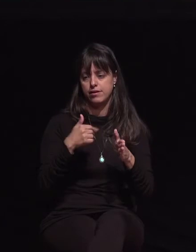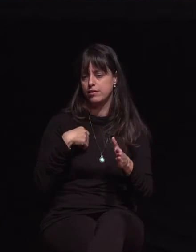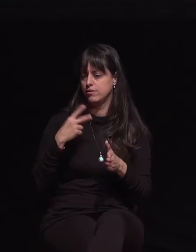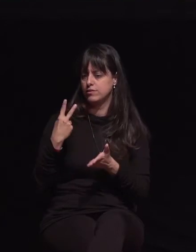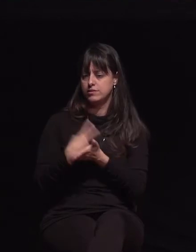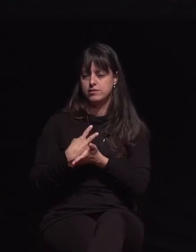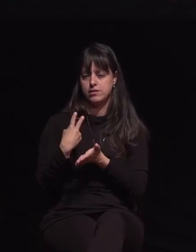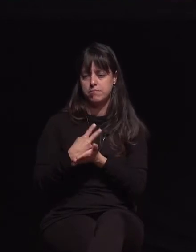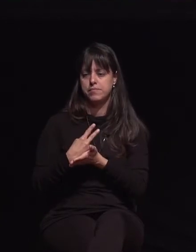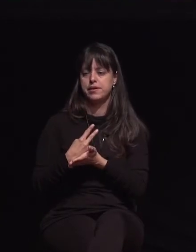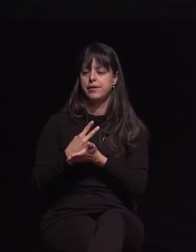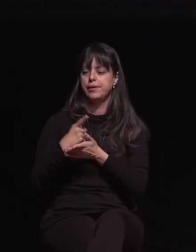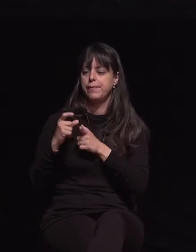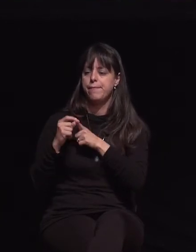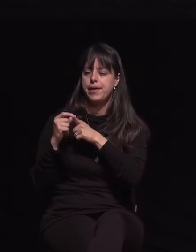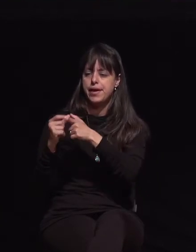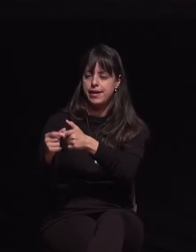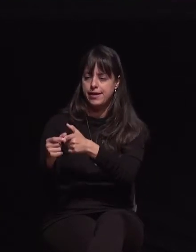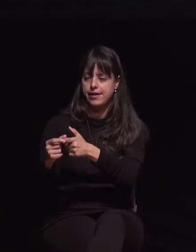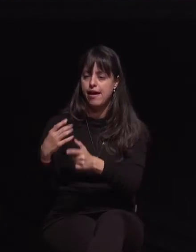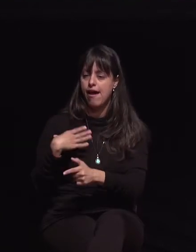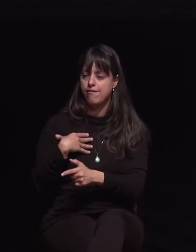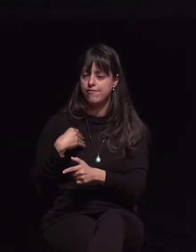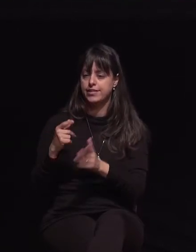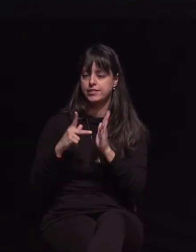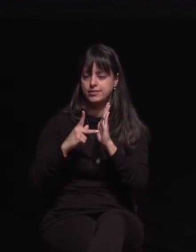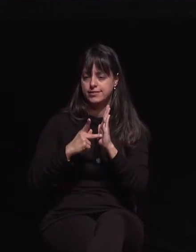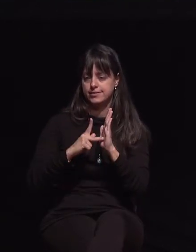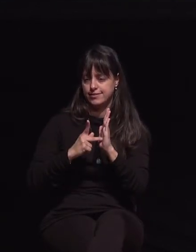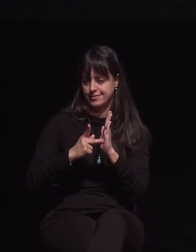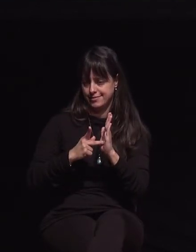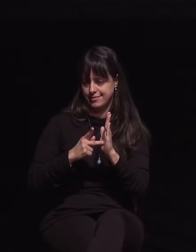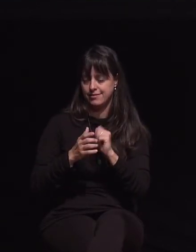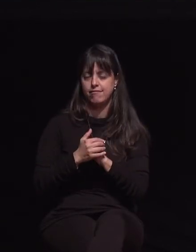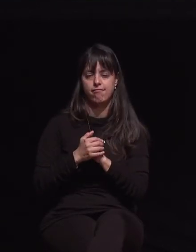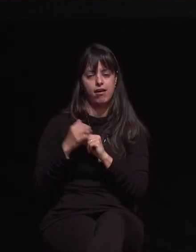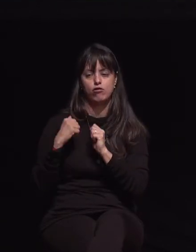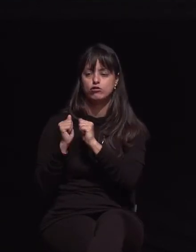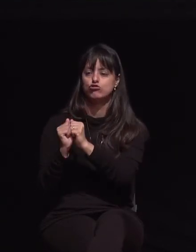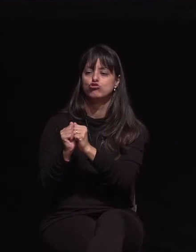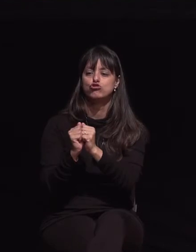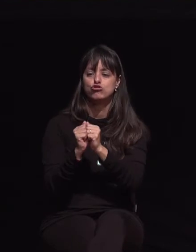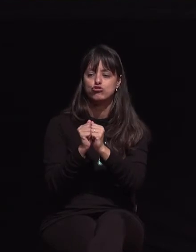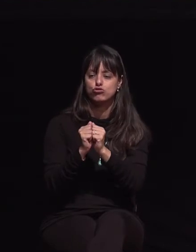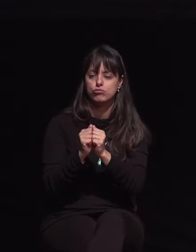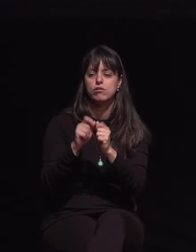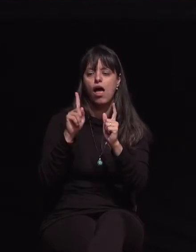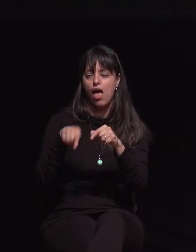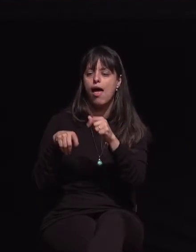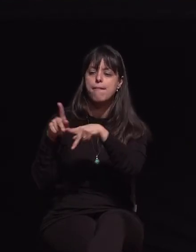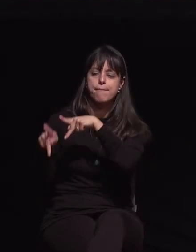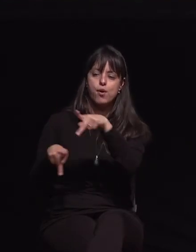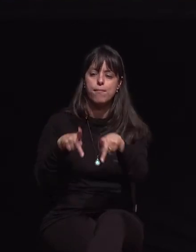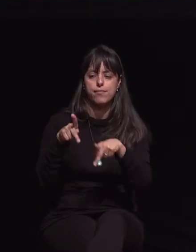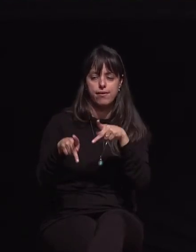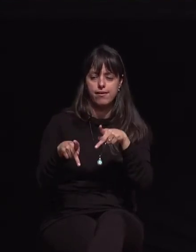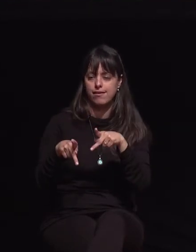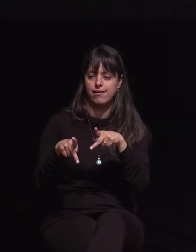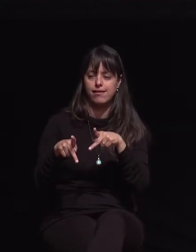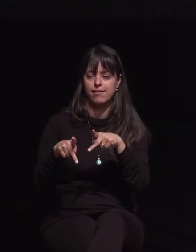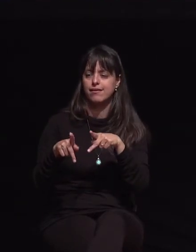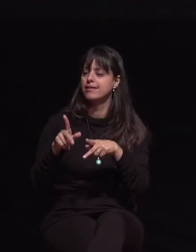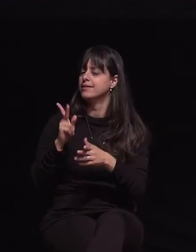de periferia, filha de sindicalista, então eu vivi junto das classes populares, sempre